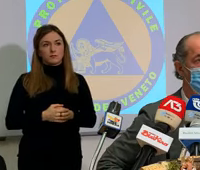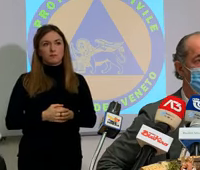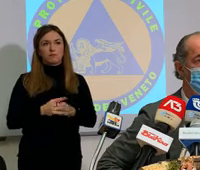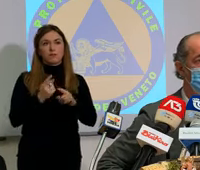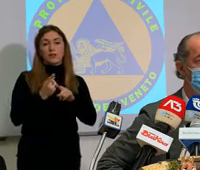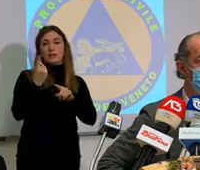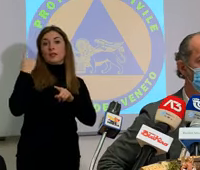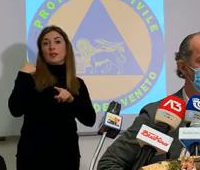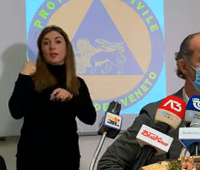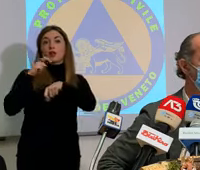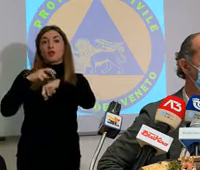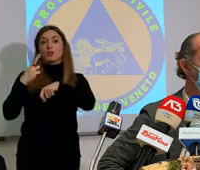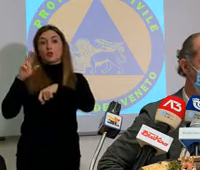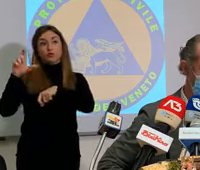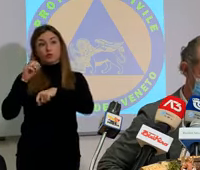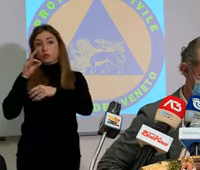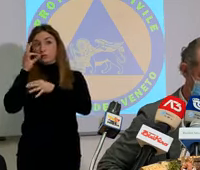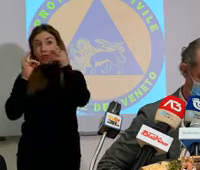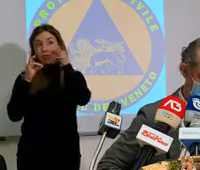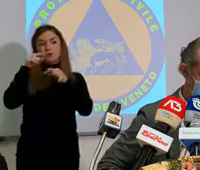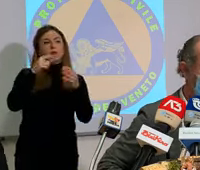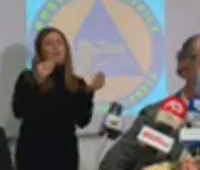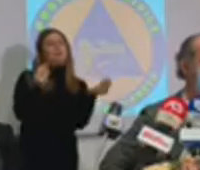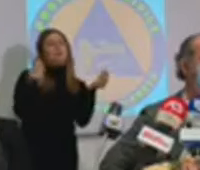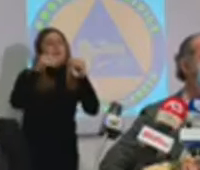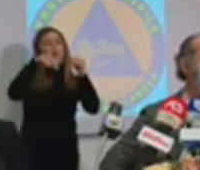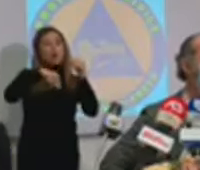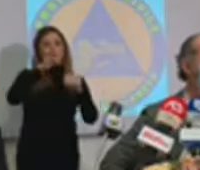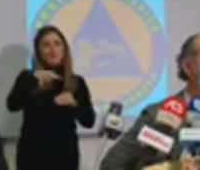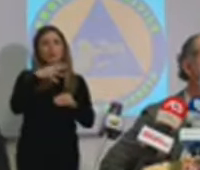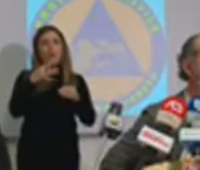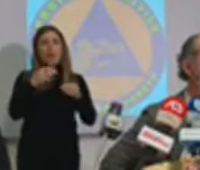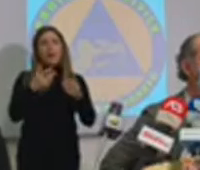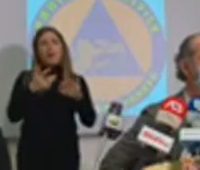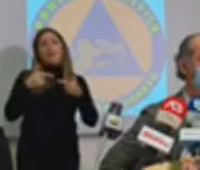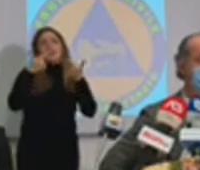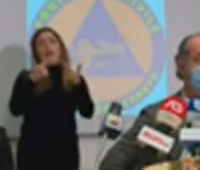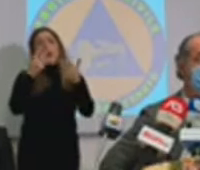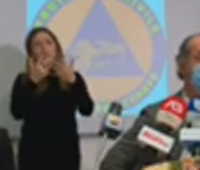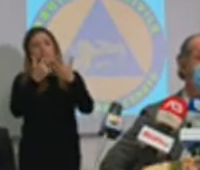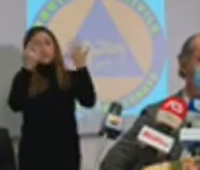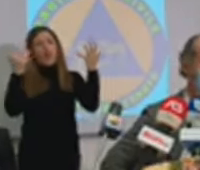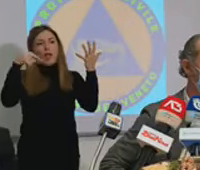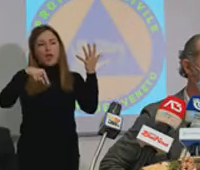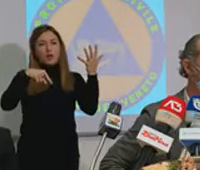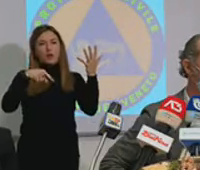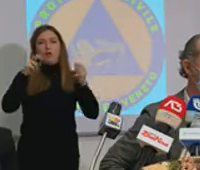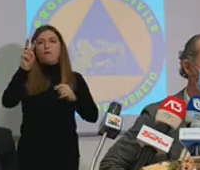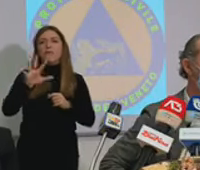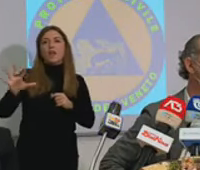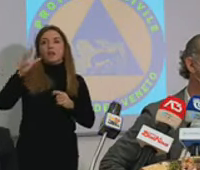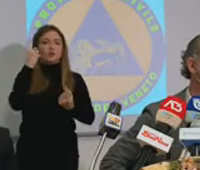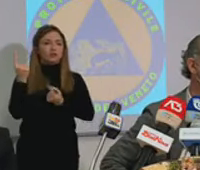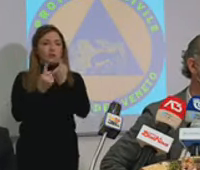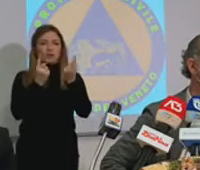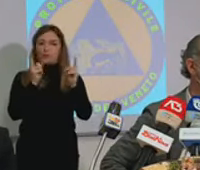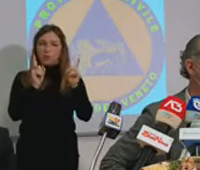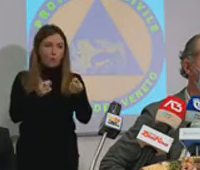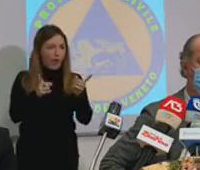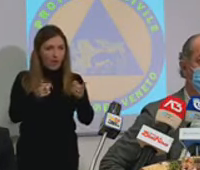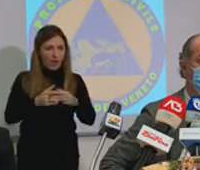di ieri della dottoressa russo guardate quella dei decessi che vide anche una dimensione del posizionamento dei veneti per questo è